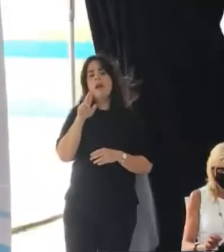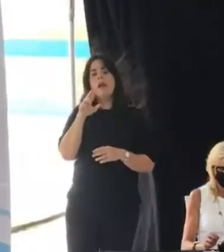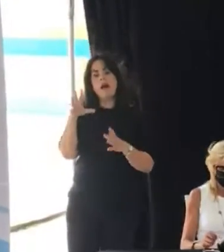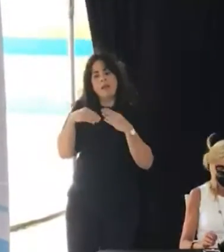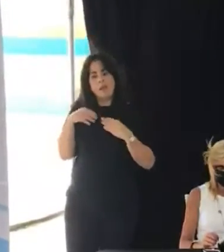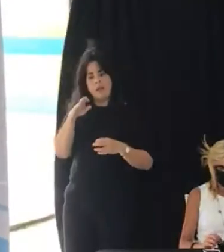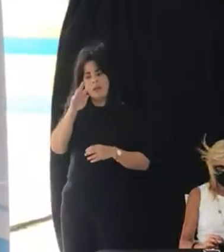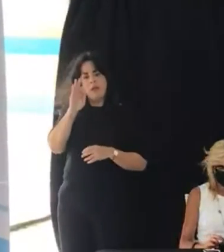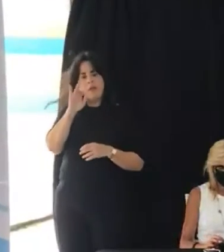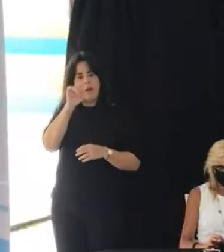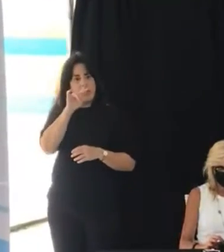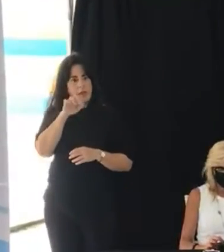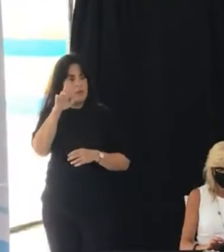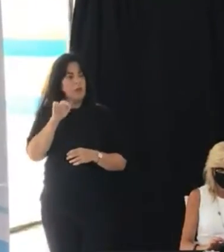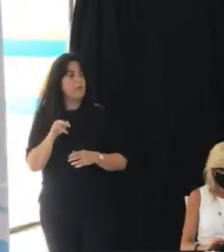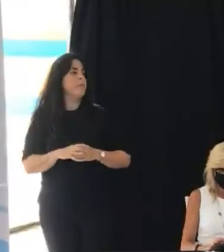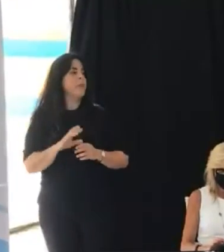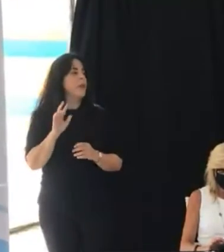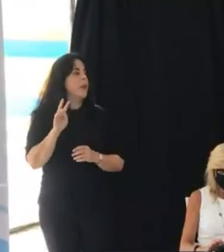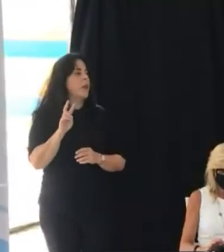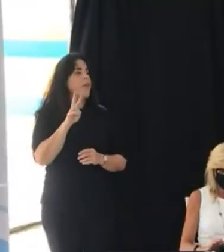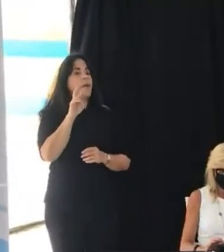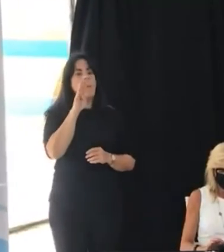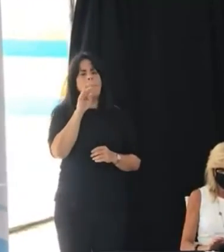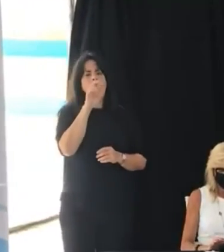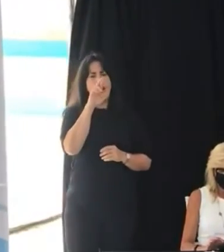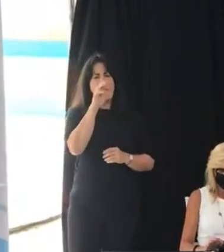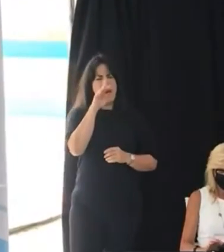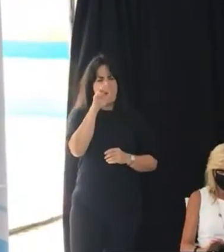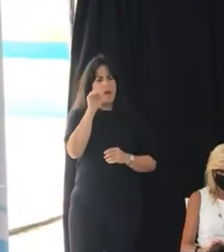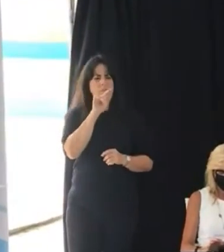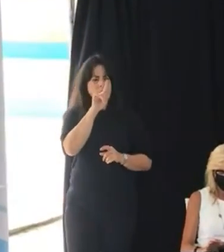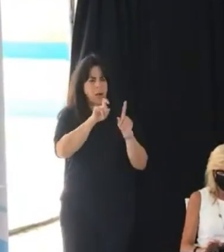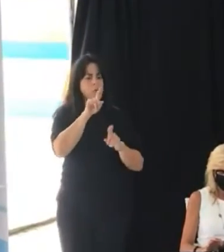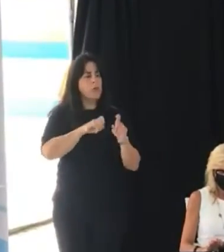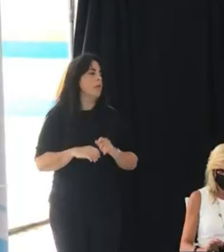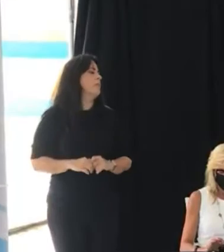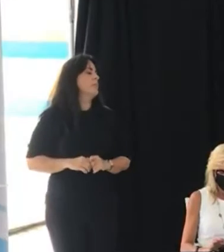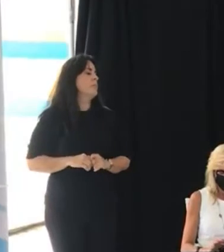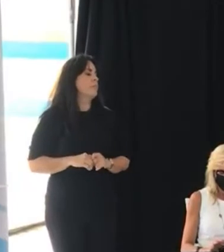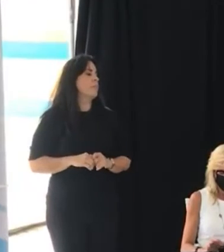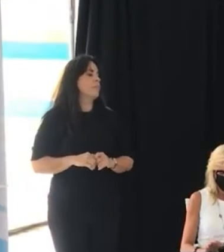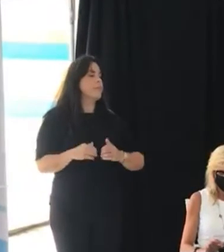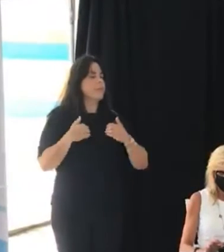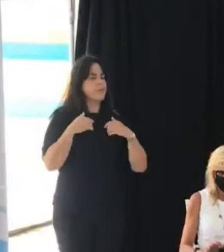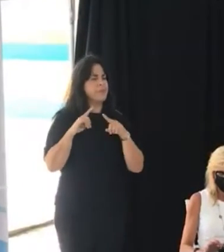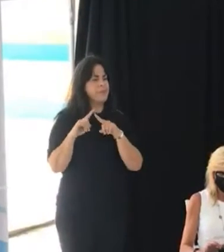El tema, Bárbara Figueroa. Sí, tengo varias preguntas.